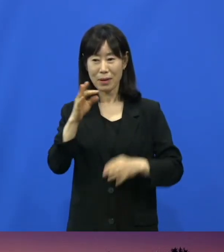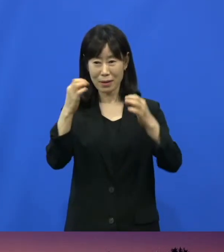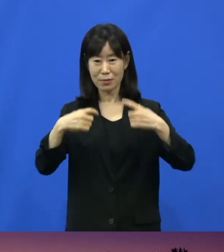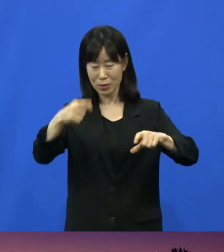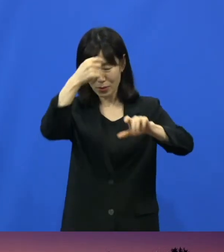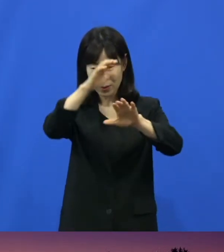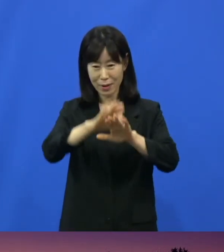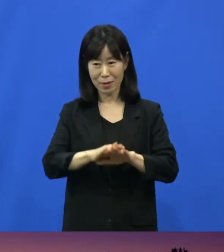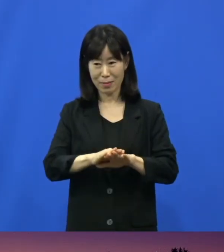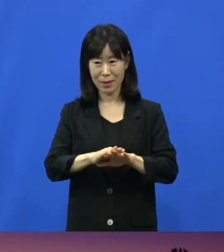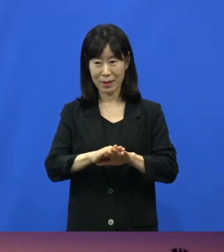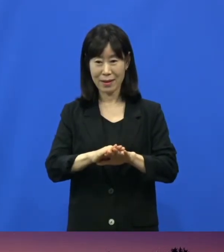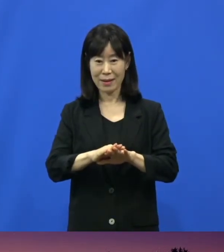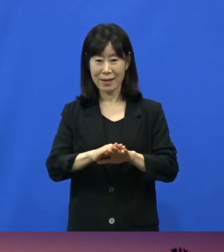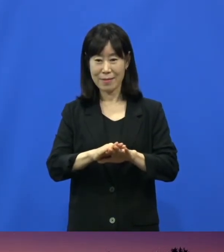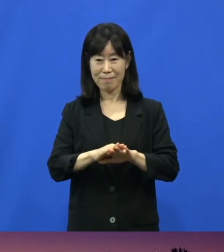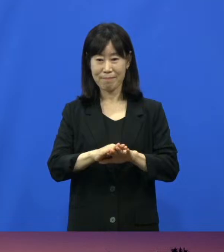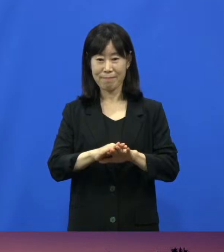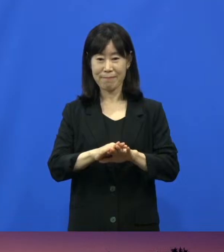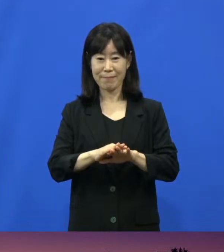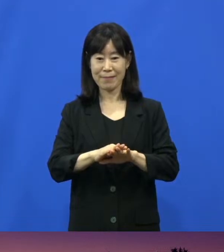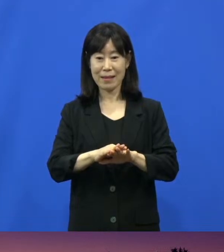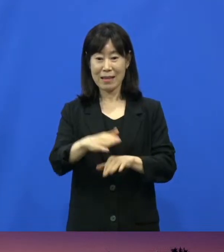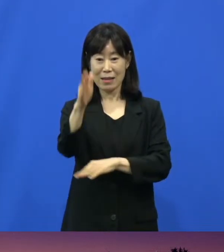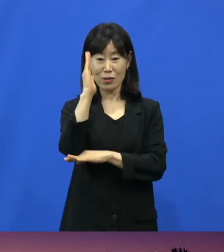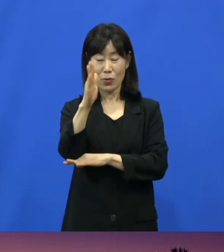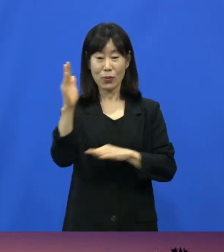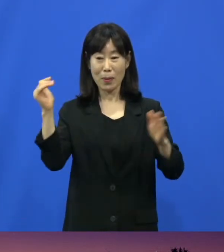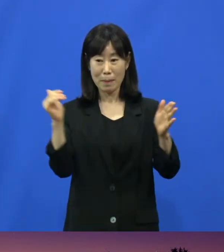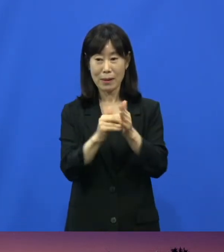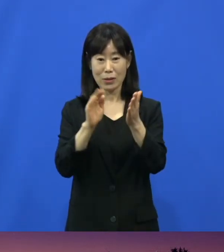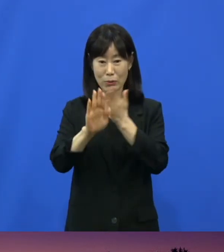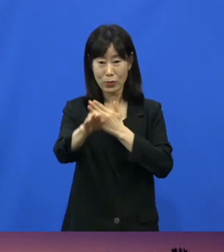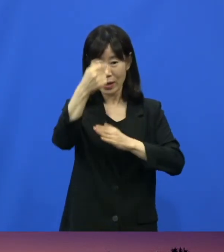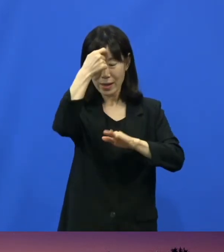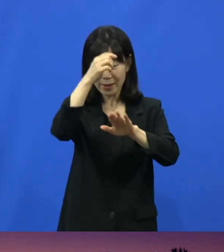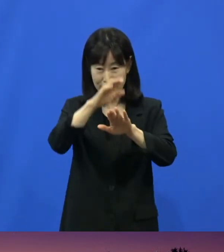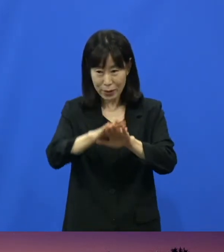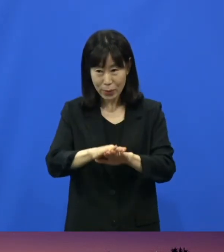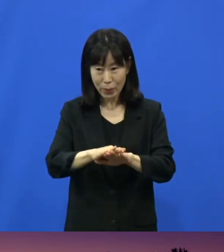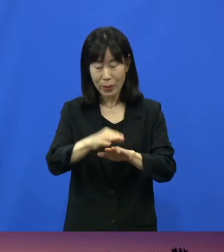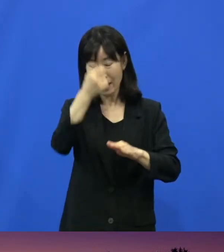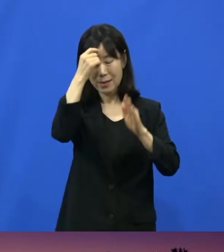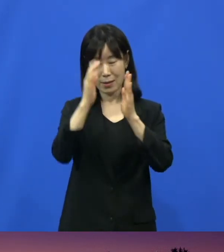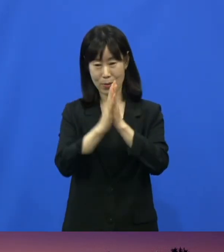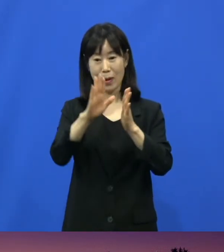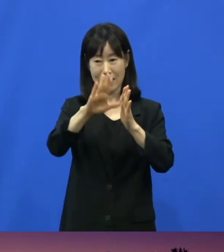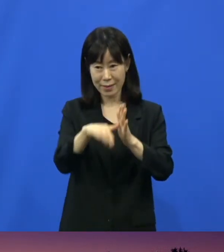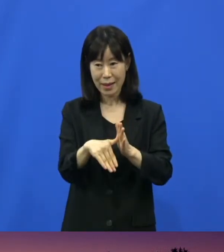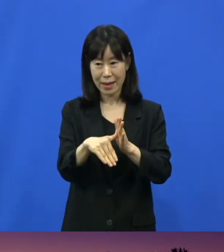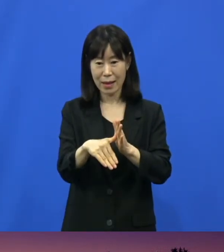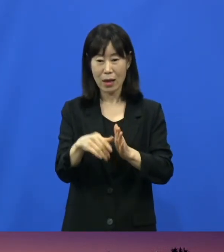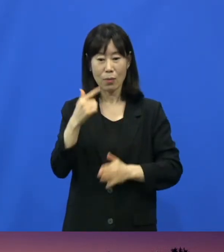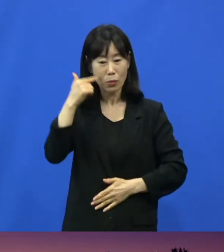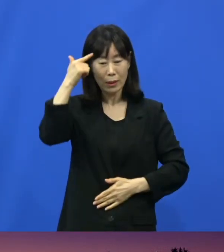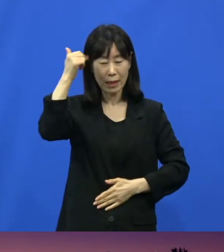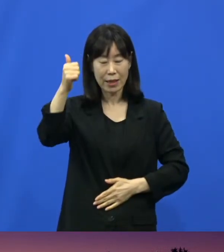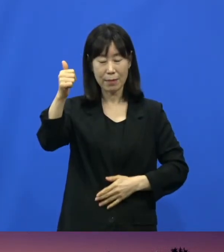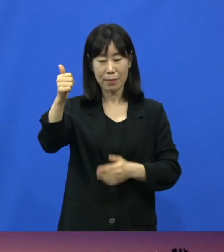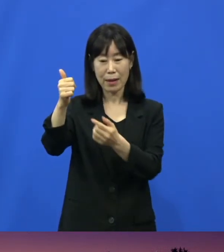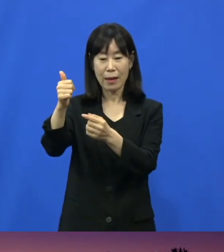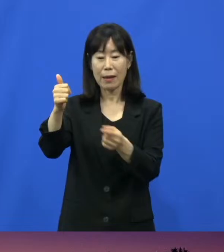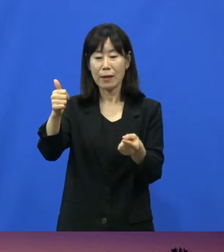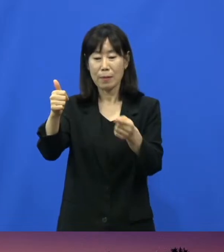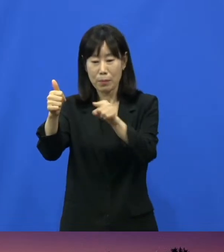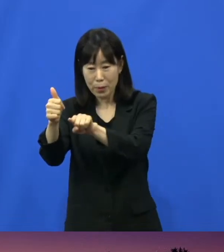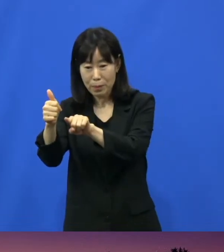그러더라고요. 목사님 살려주세요 막 이래가지고 제가 전에 왔을 때 그런 일이 많았어요. 막 와가지고 막 살려달라고 그러고 기도해달라고 그러고 안수기도